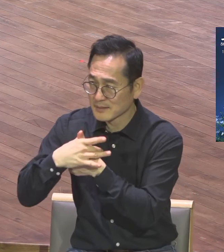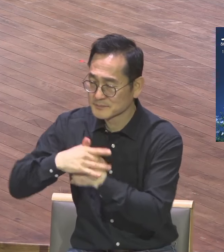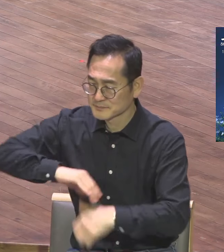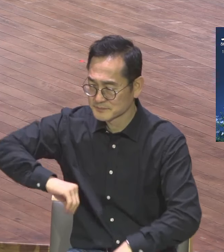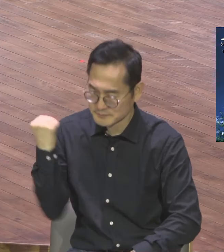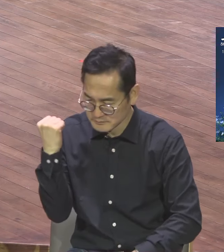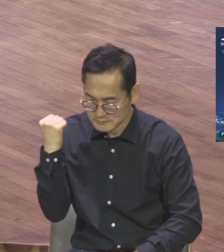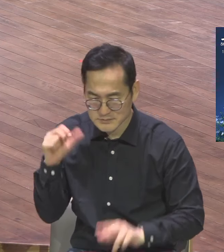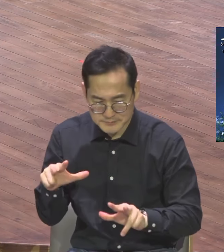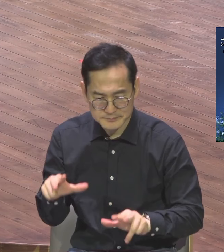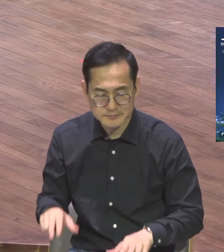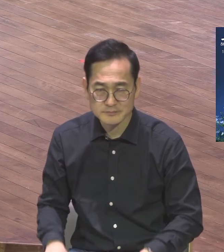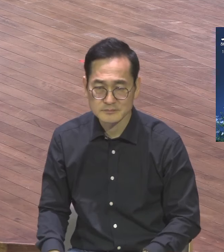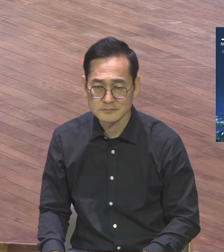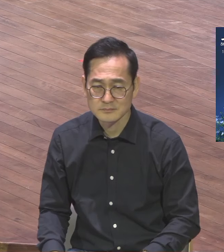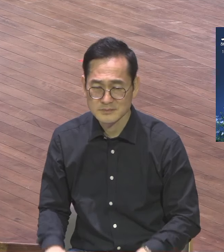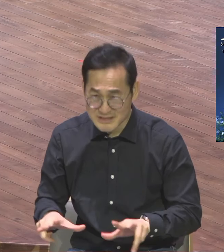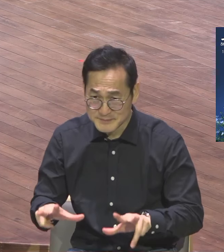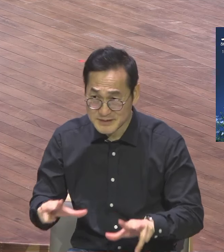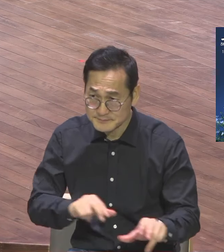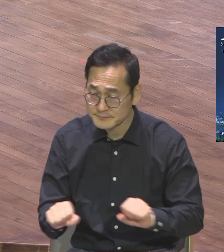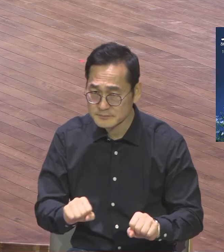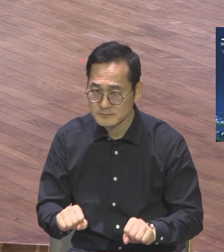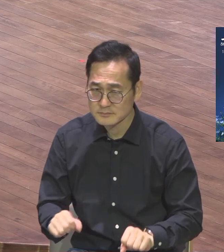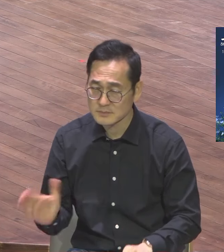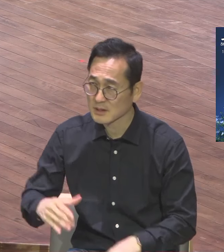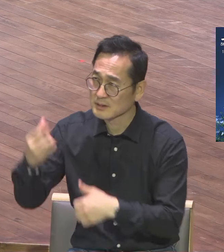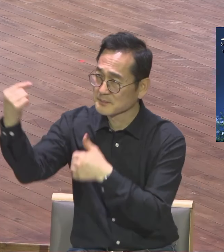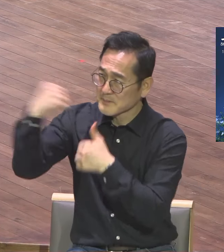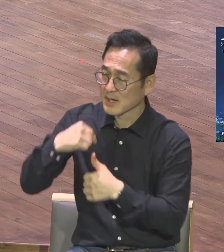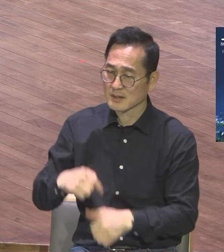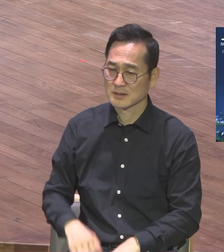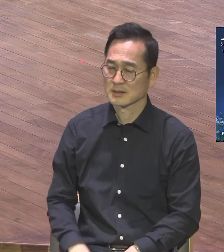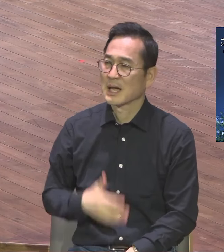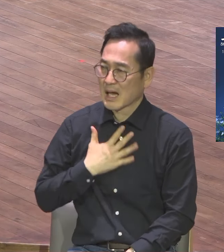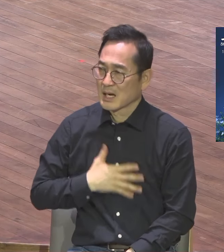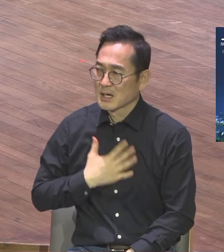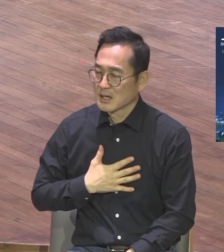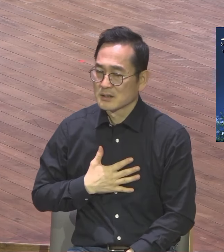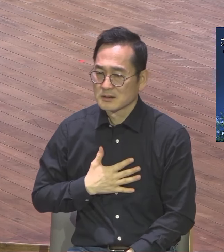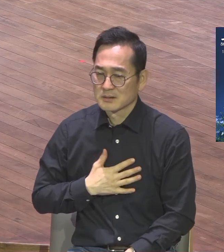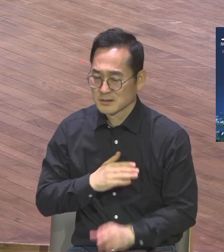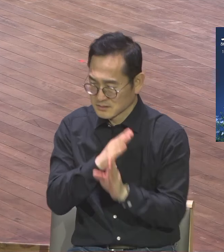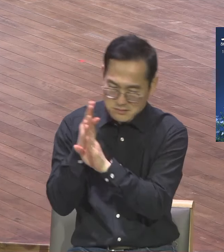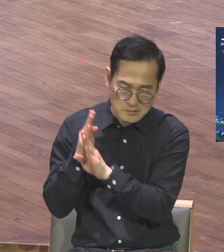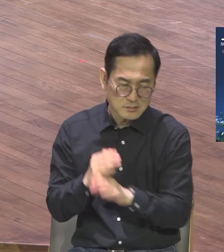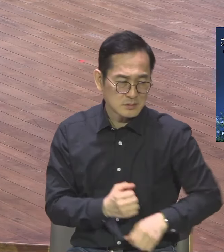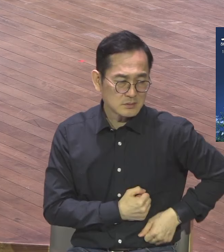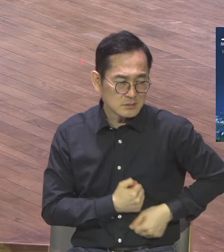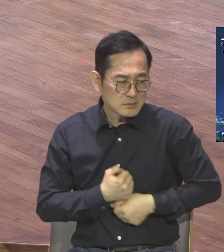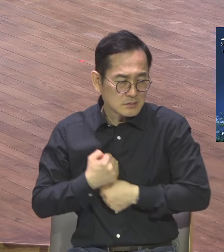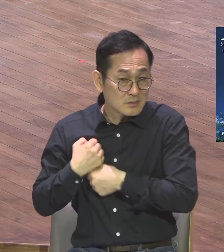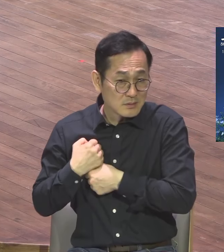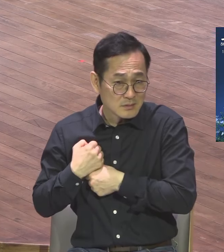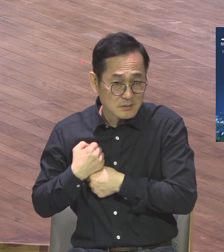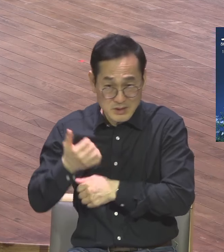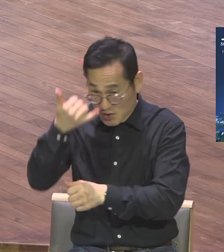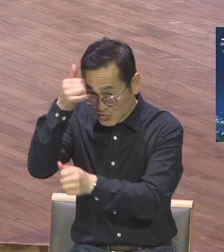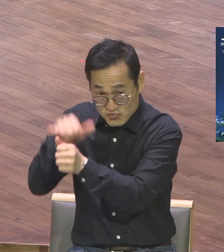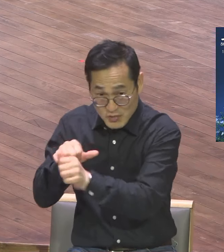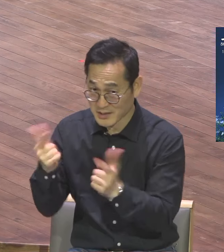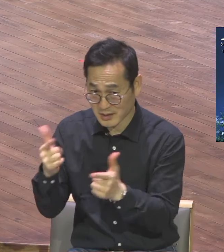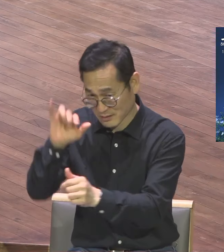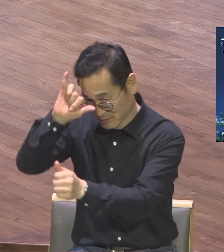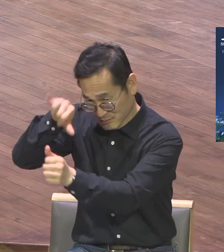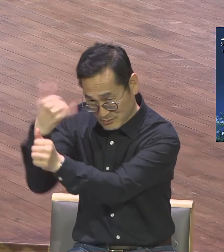떨어졌는데, 하는 건지, 안 하는 건지, 그 정체성이 없으면 충성된 사자가 아니죠. 충성된 사자. 골전서